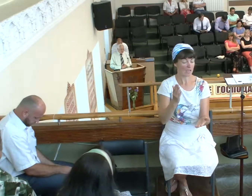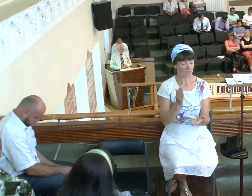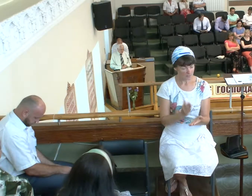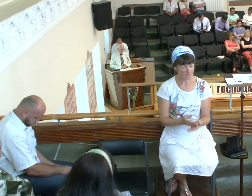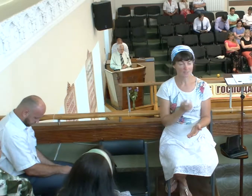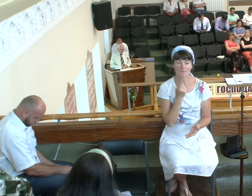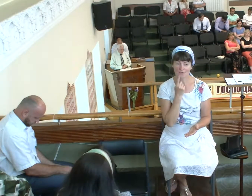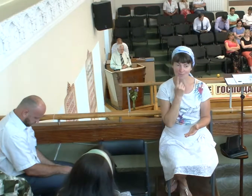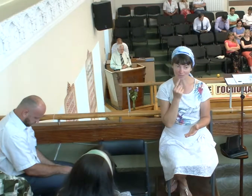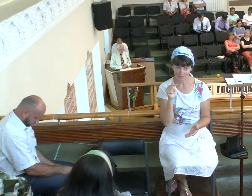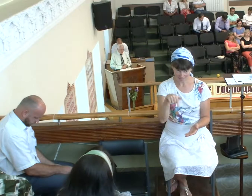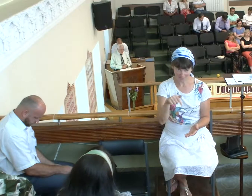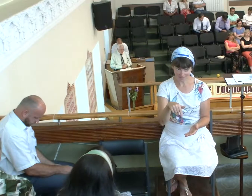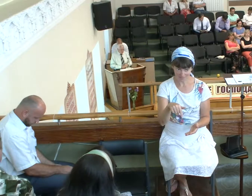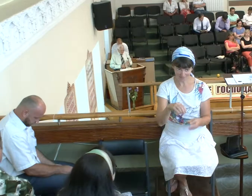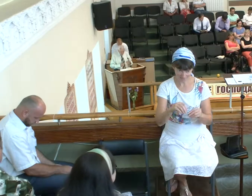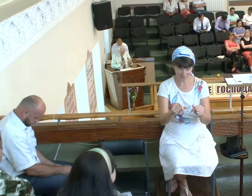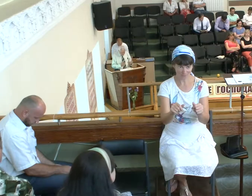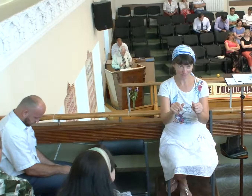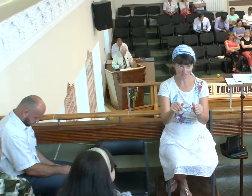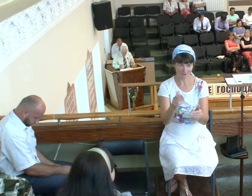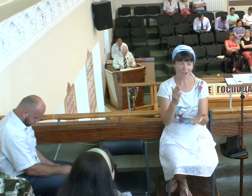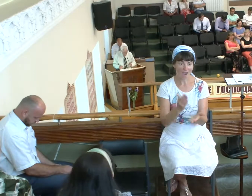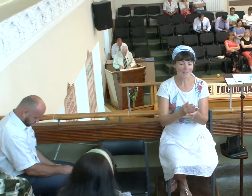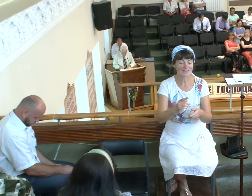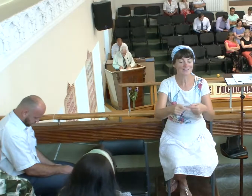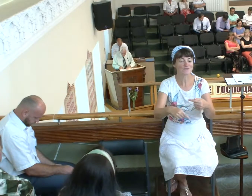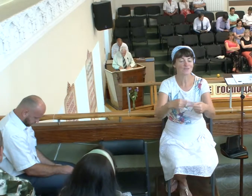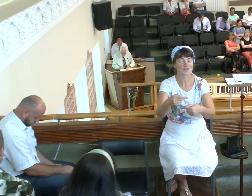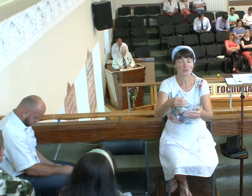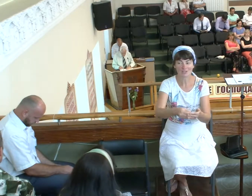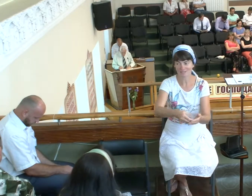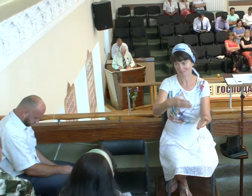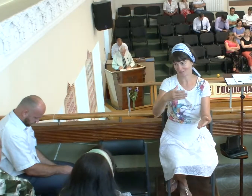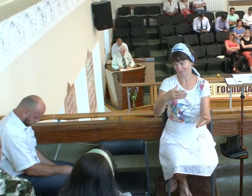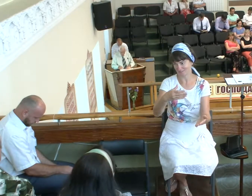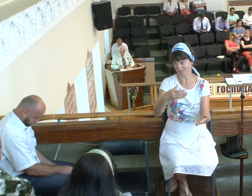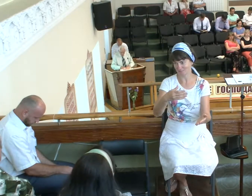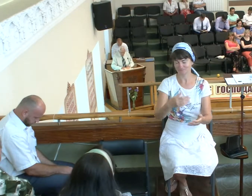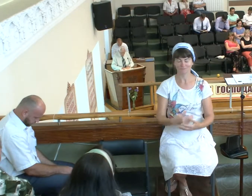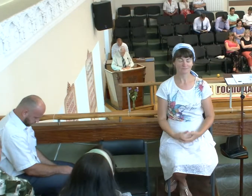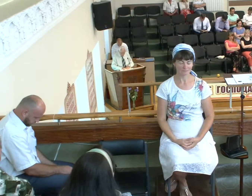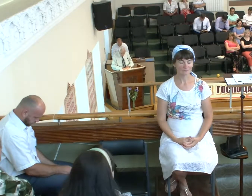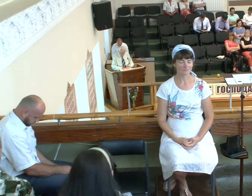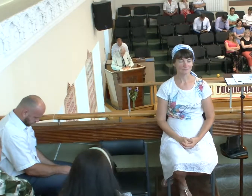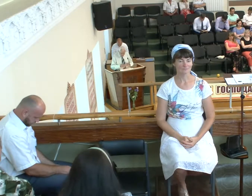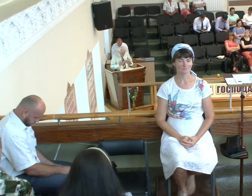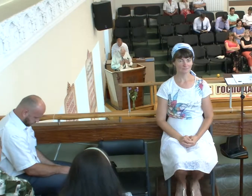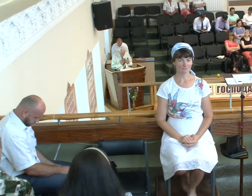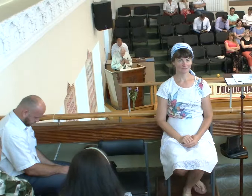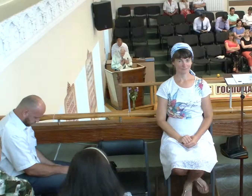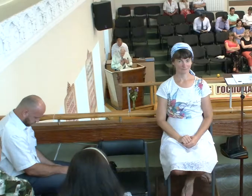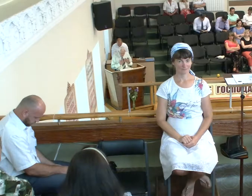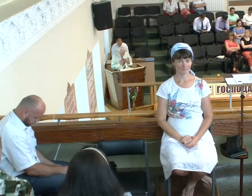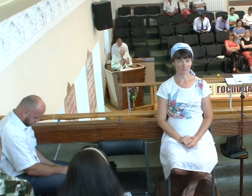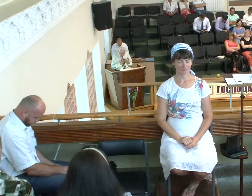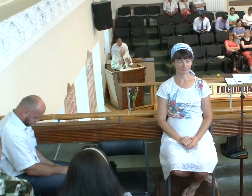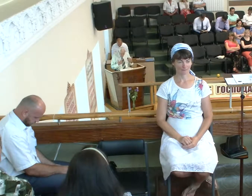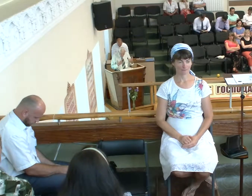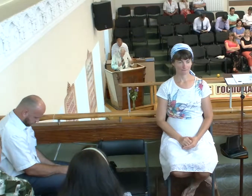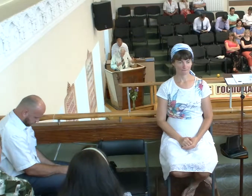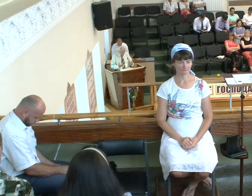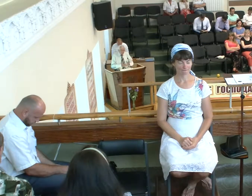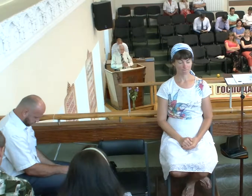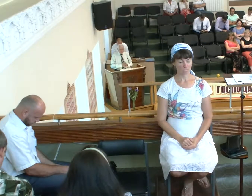ценности вечные. И, знаете, бывает таких людей, как мы вчера были, для меня